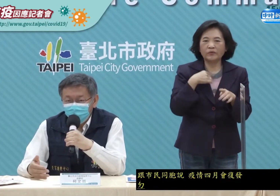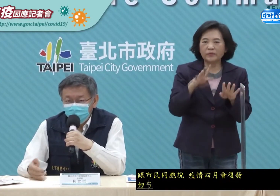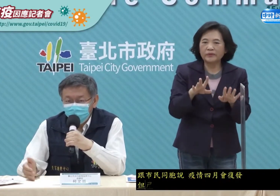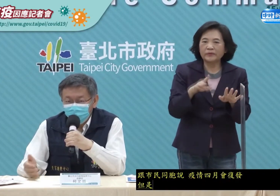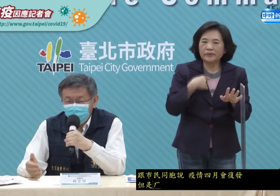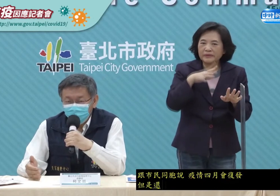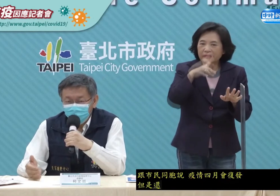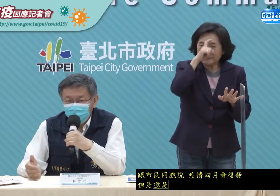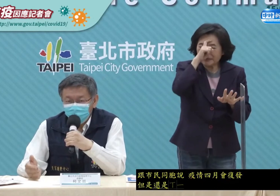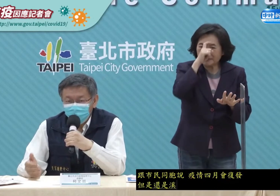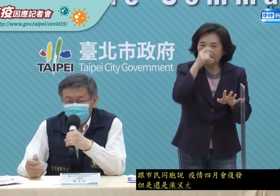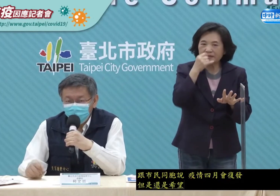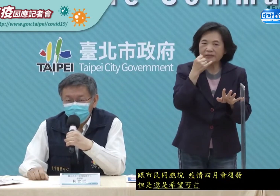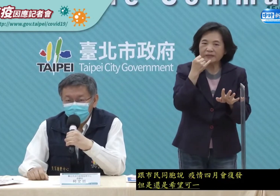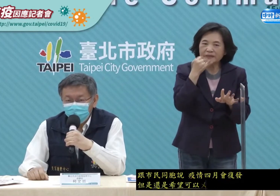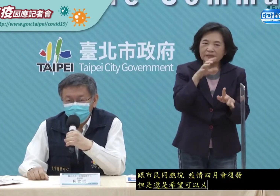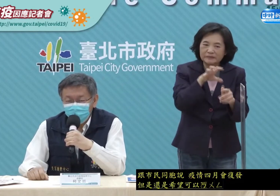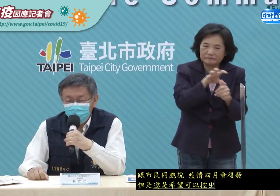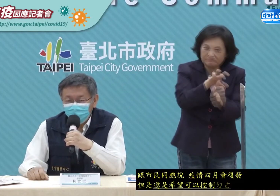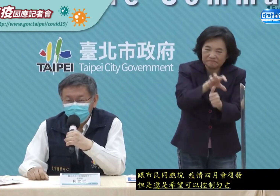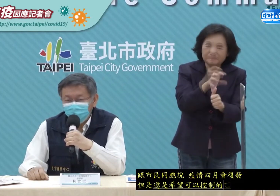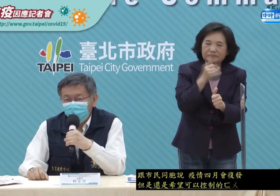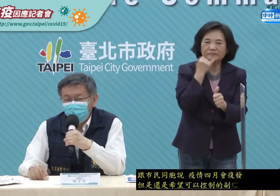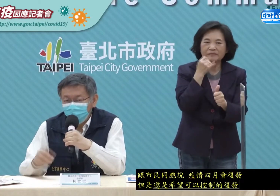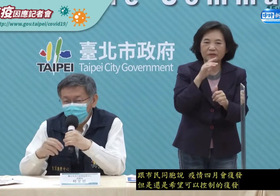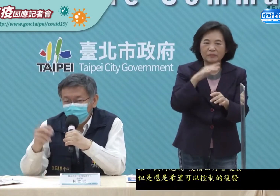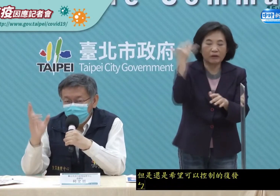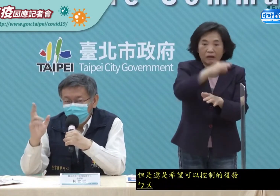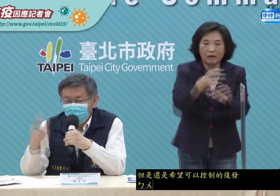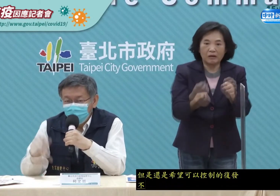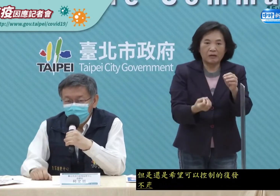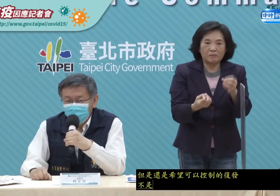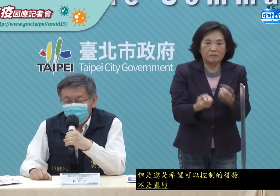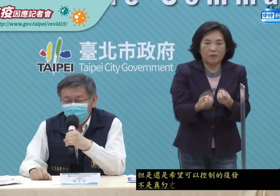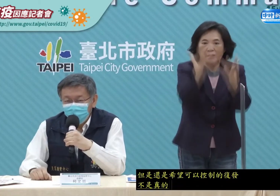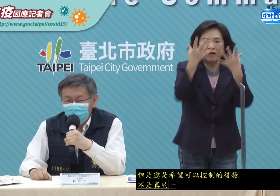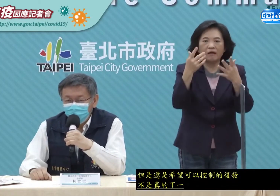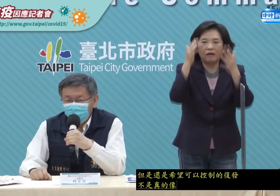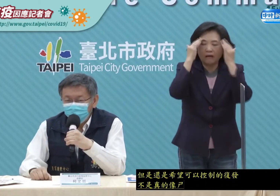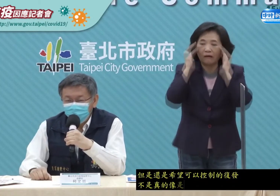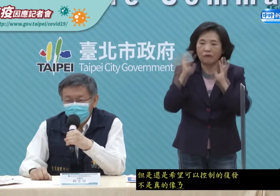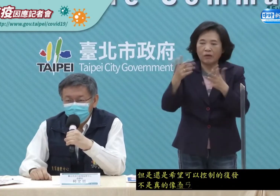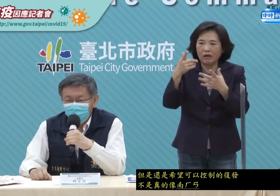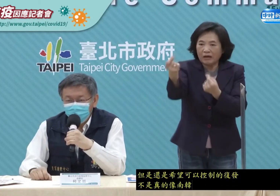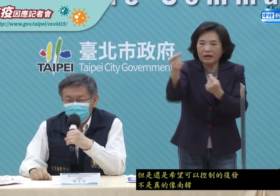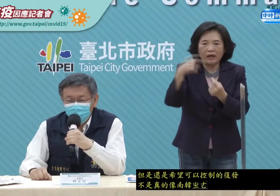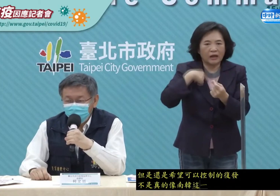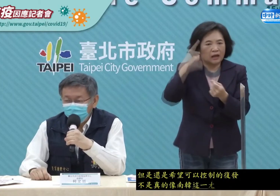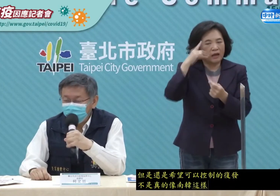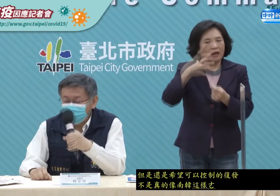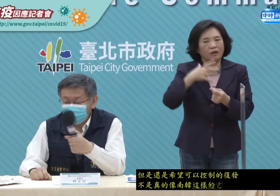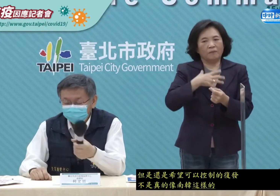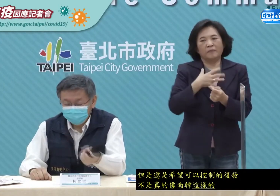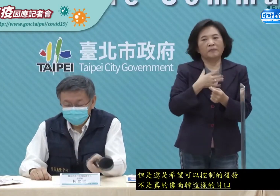说它是可以控制的复发，不是真的那种像南韩那种局面，那个就很惨了。